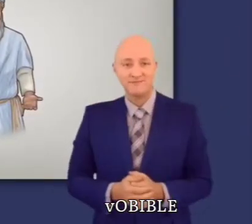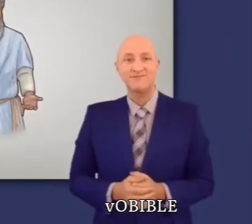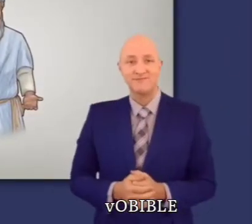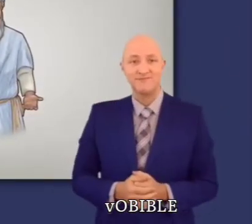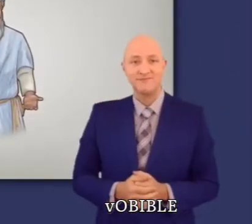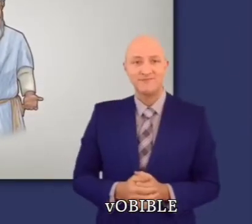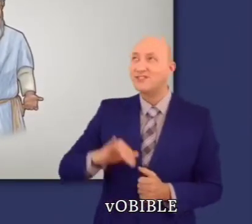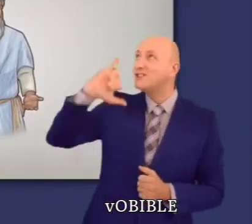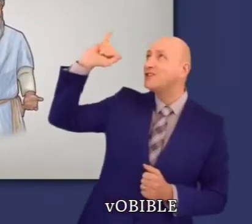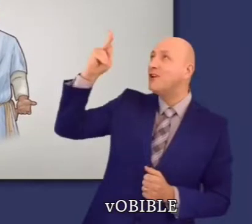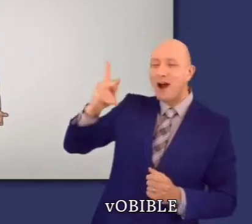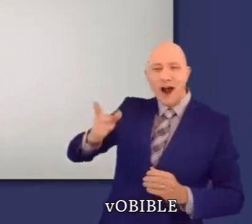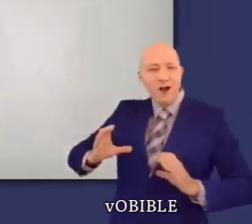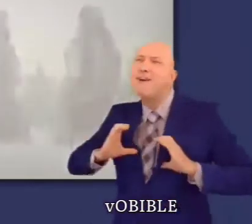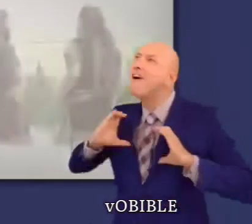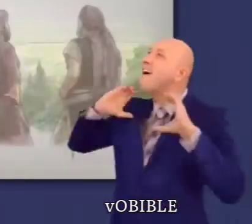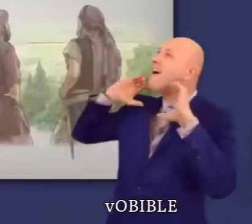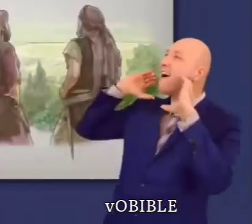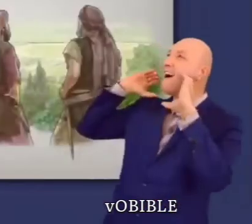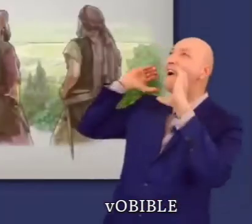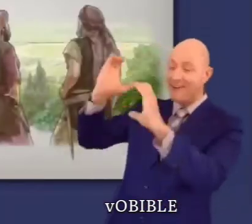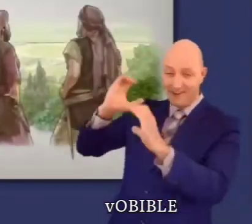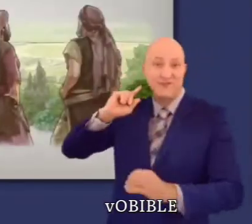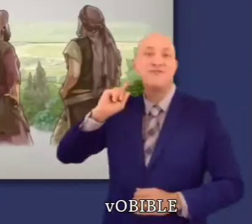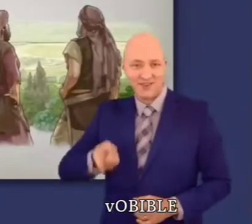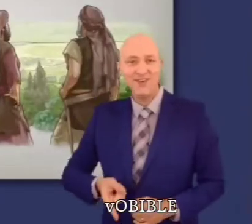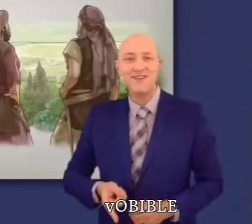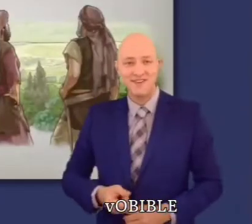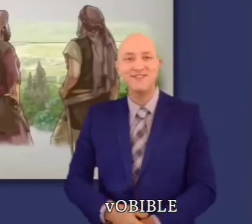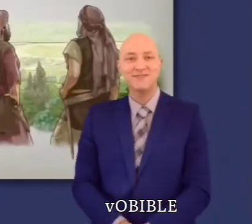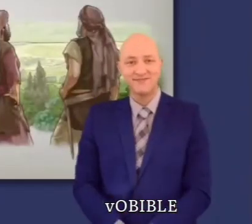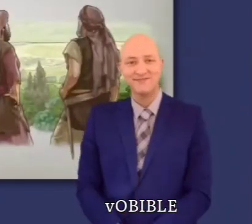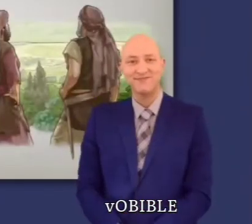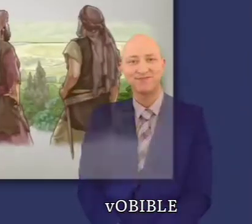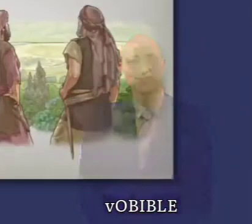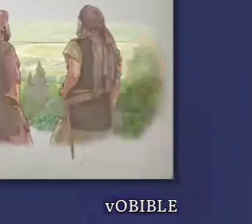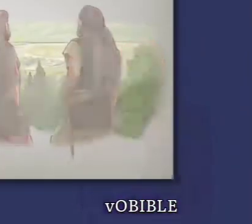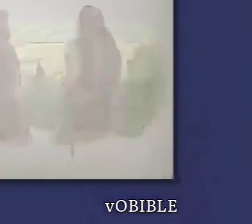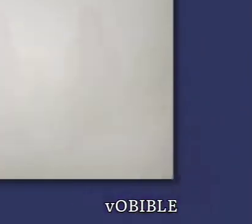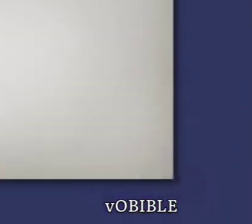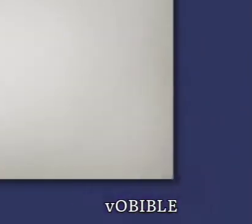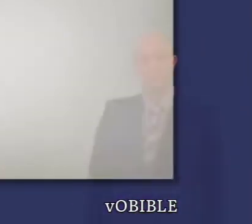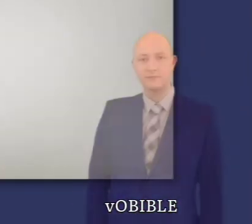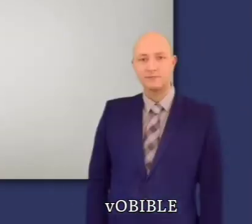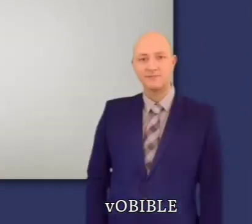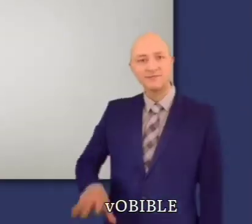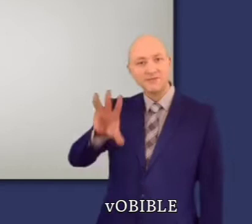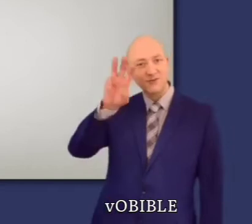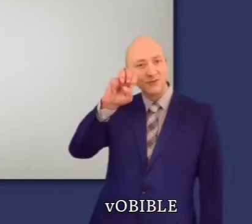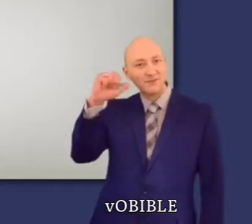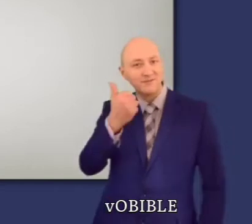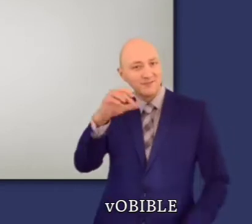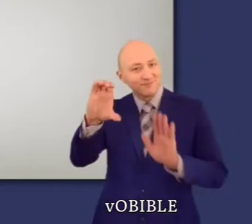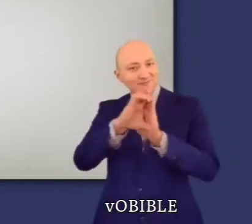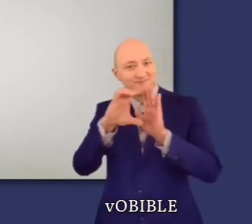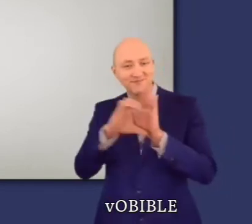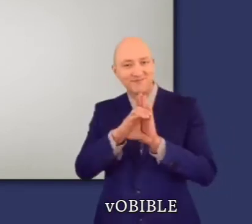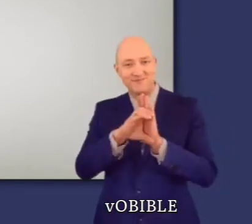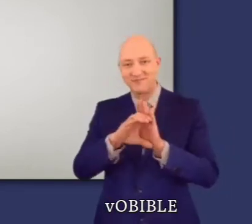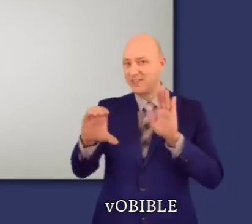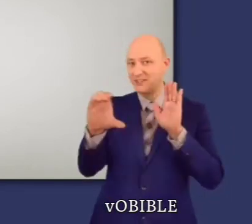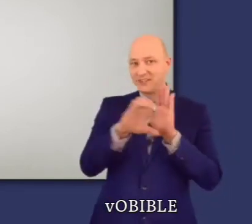plaines de Moab. Le livre des Nombres met en valeur la capacité de Jéhovah à diriger son peuple. Il souligne